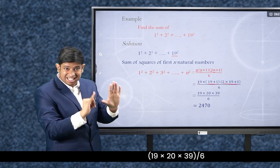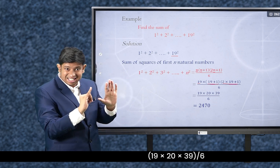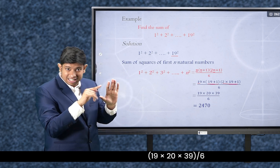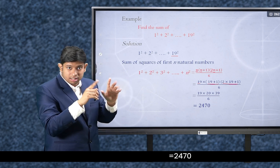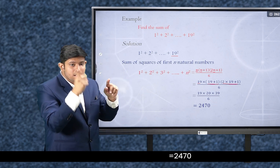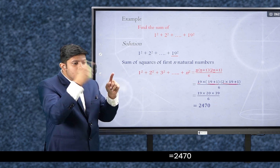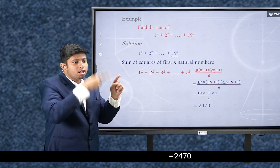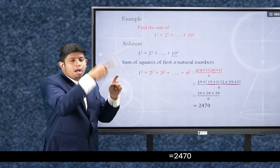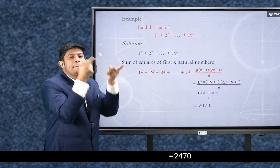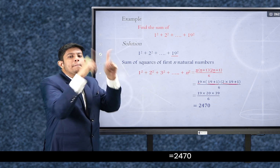ఈజ్ ఈక్వల్ టు